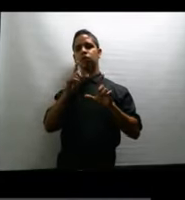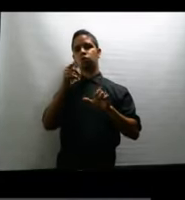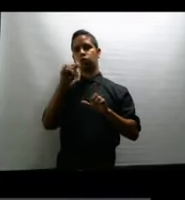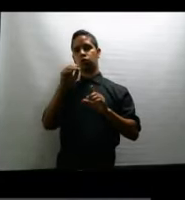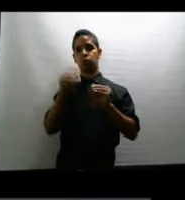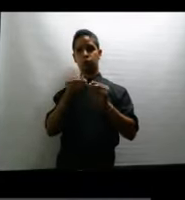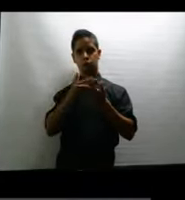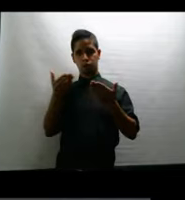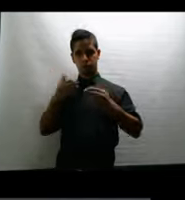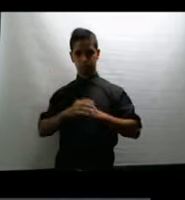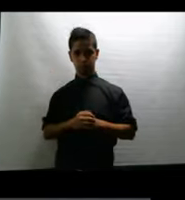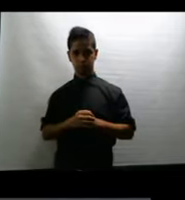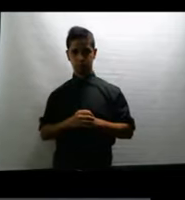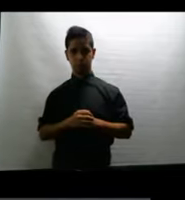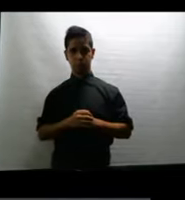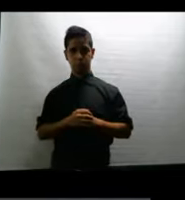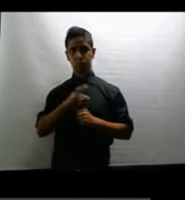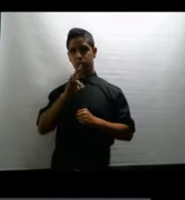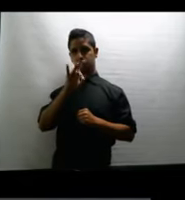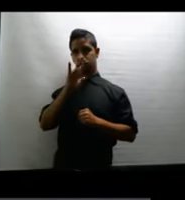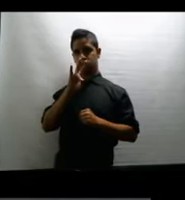al